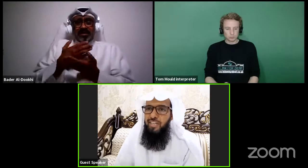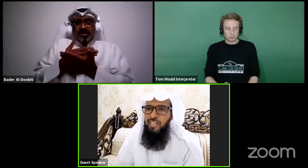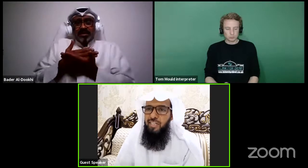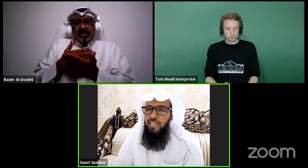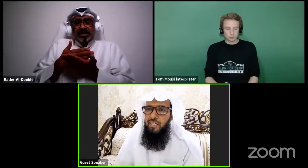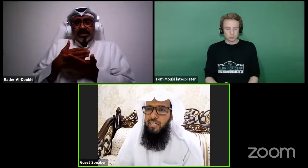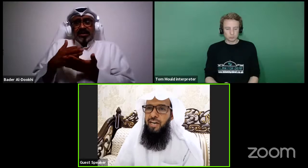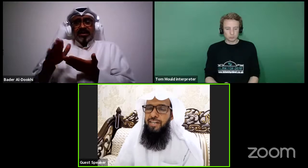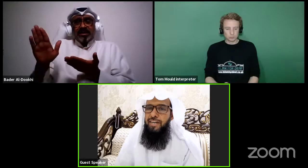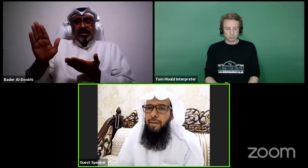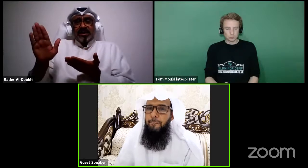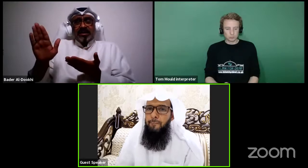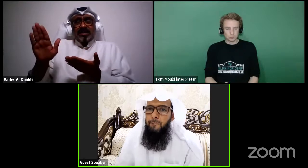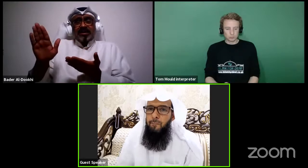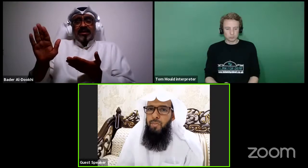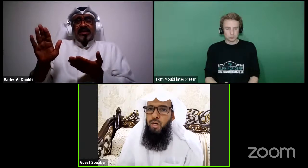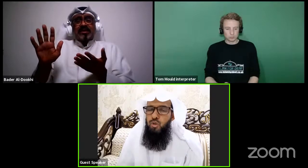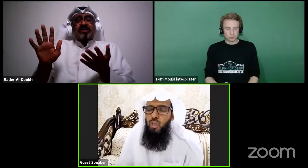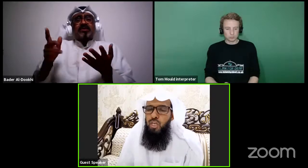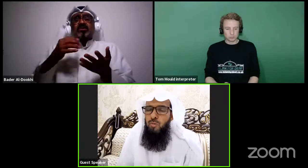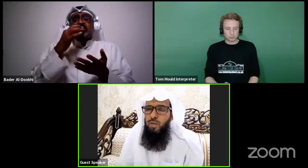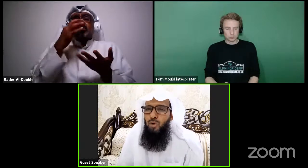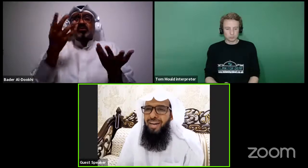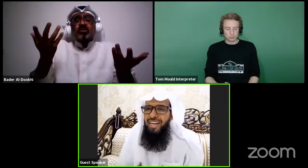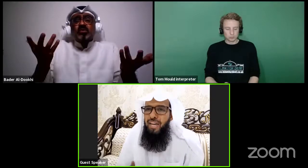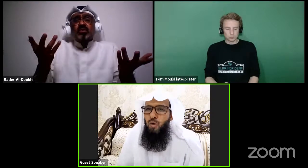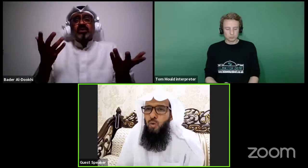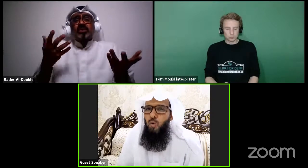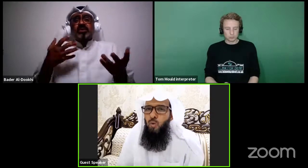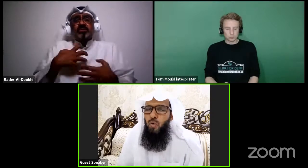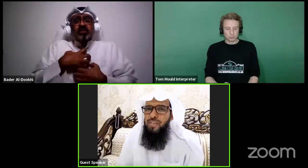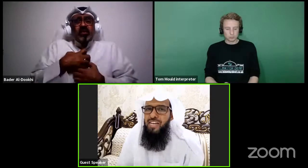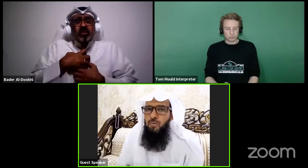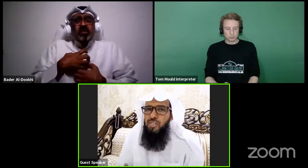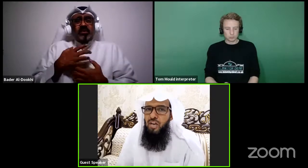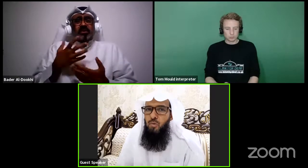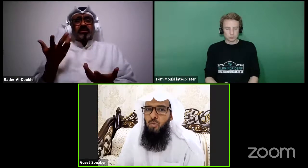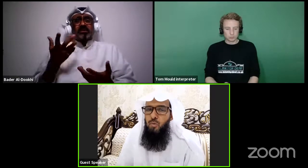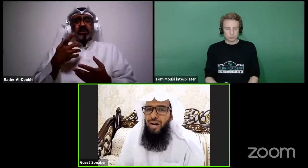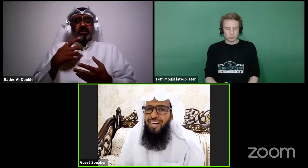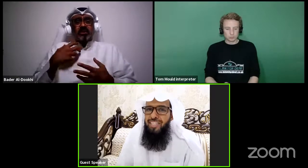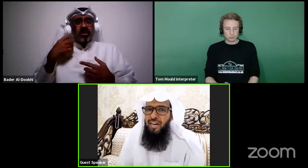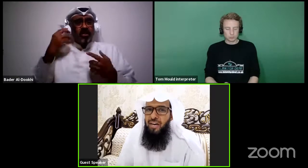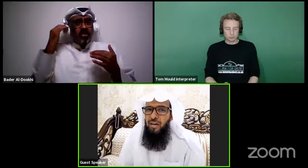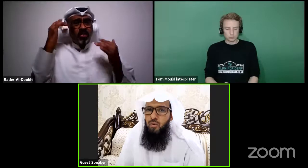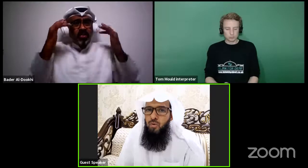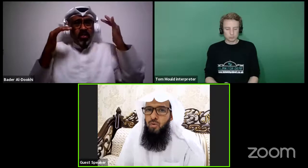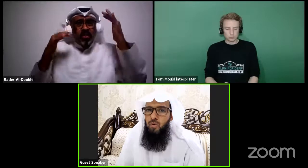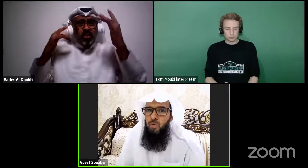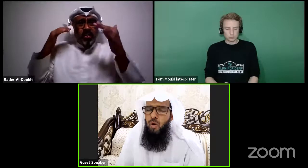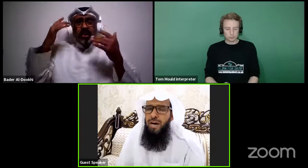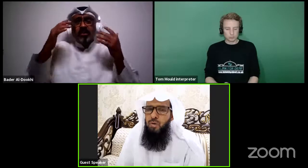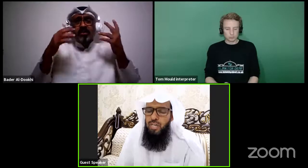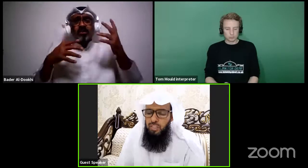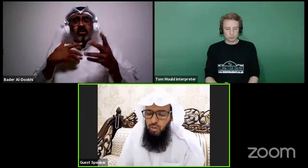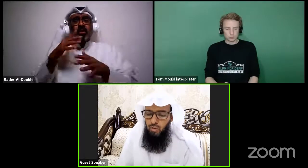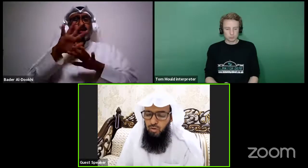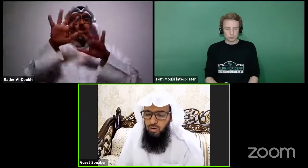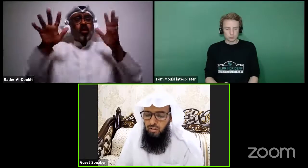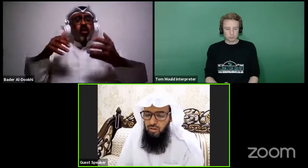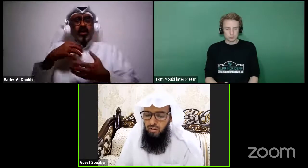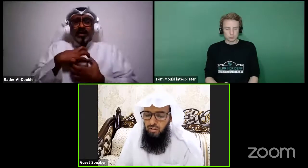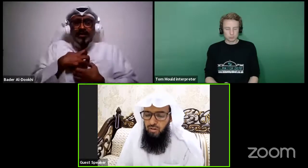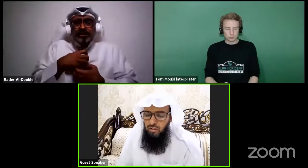يعني إيش؟ يعني تذهب منه غله ووساوسه وأكداره وما